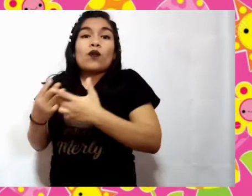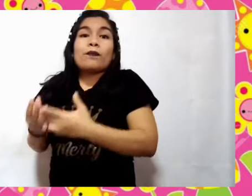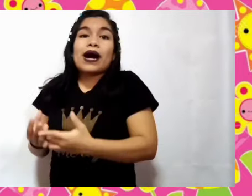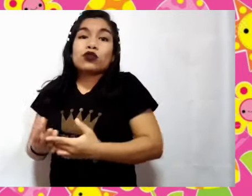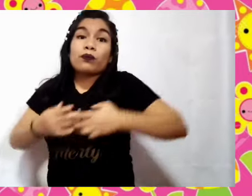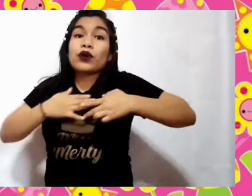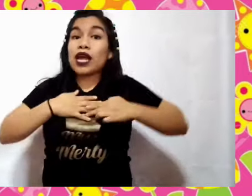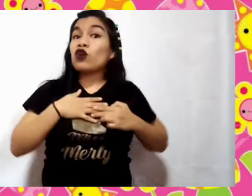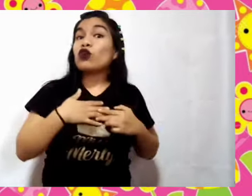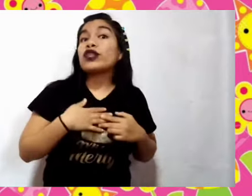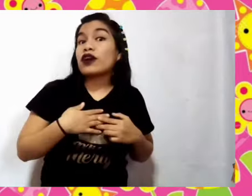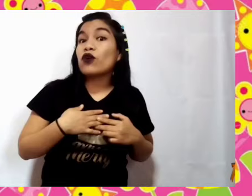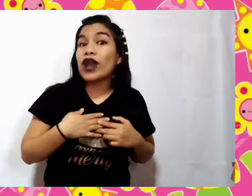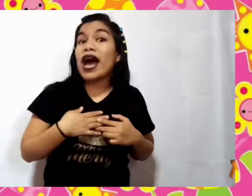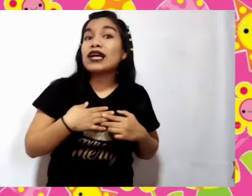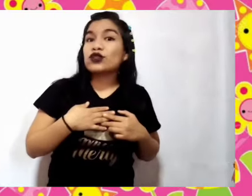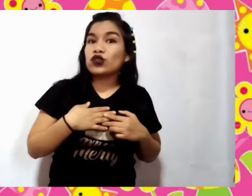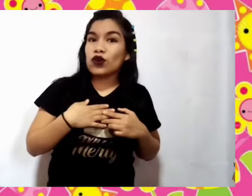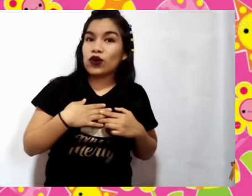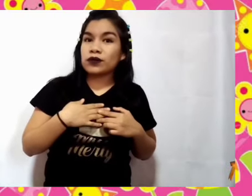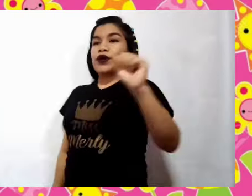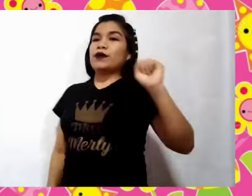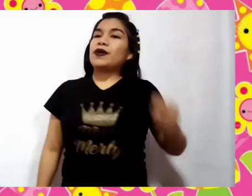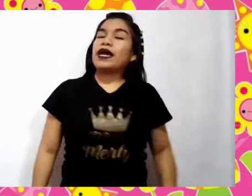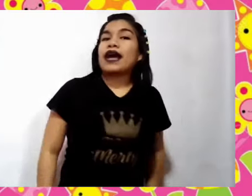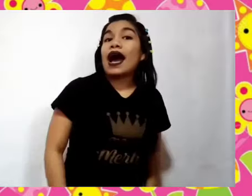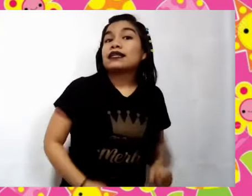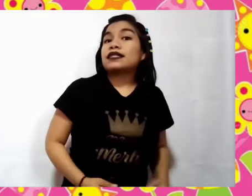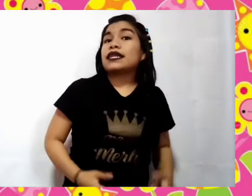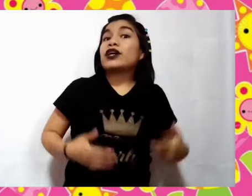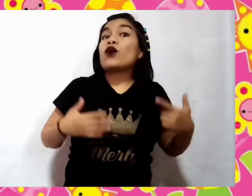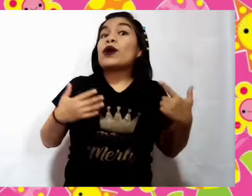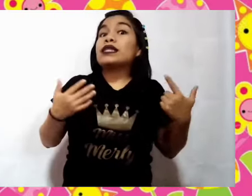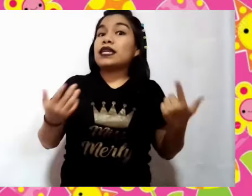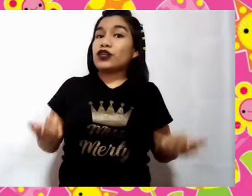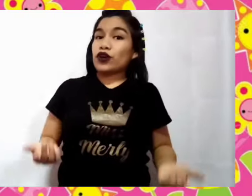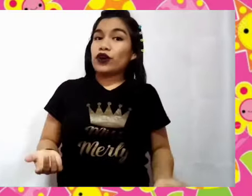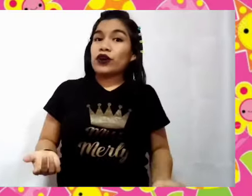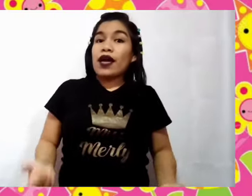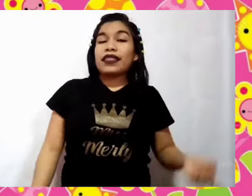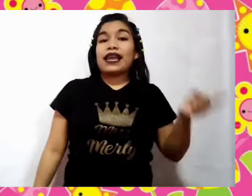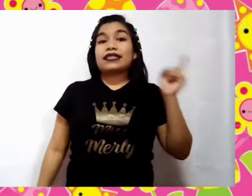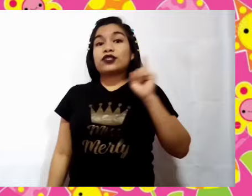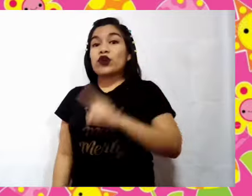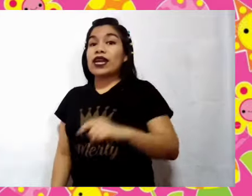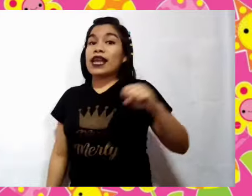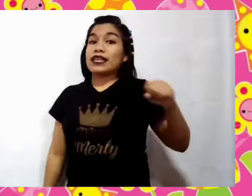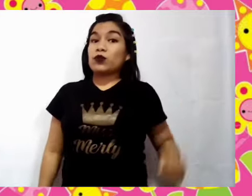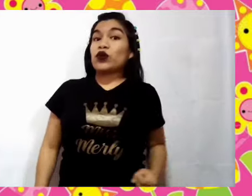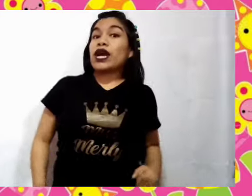lo comparto porque lo doy de corazón. Muy bien, así como el niño de la historia que les